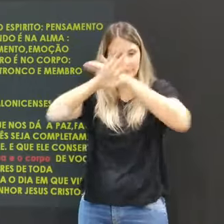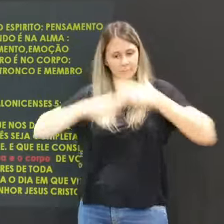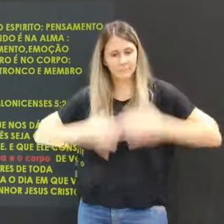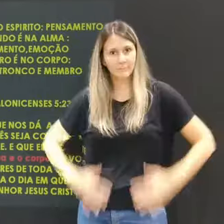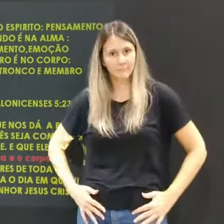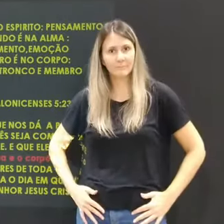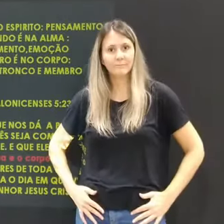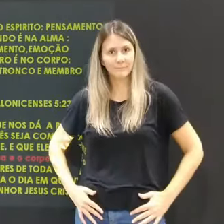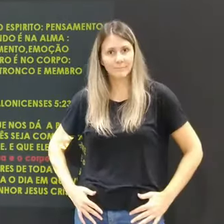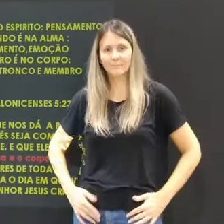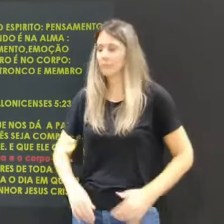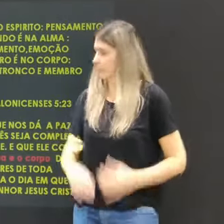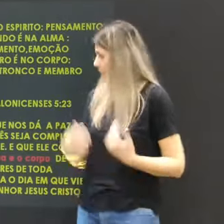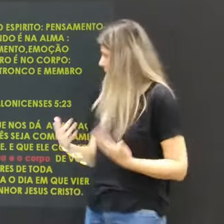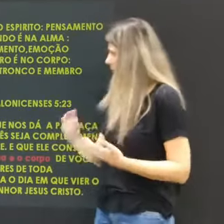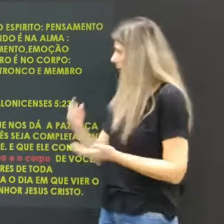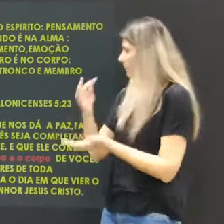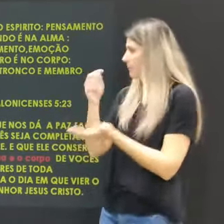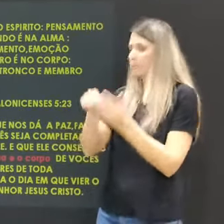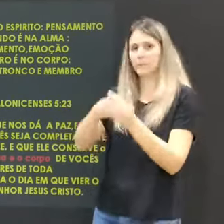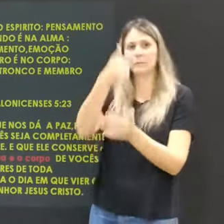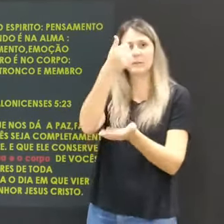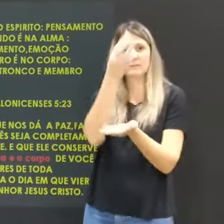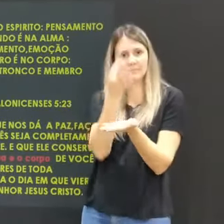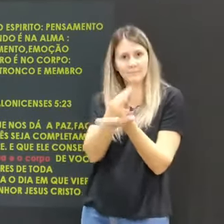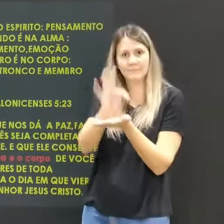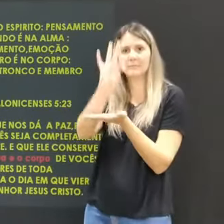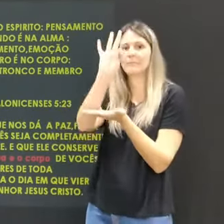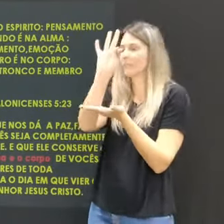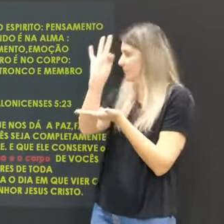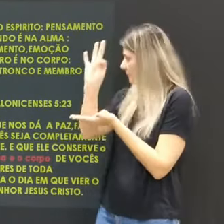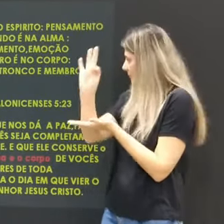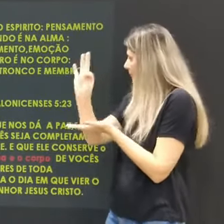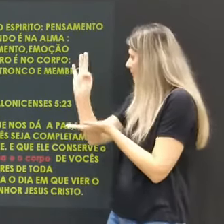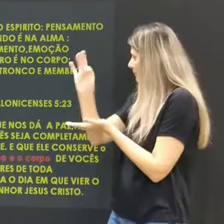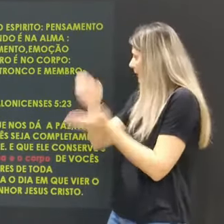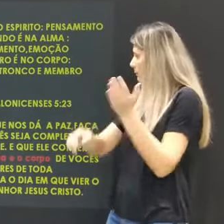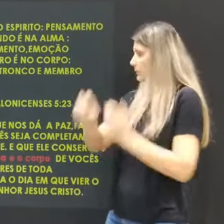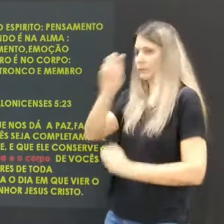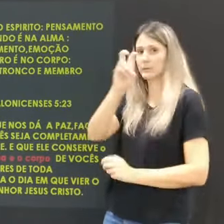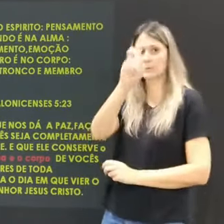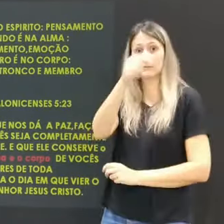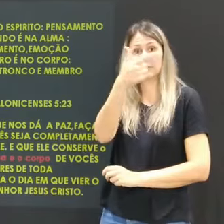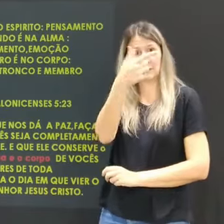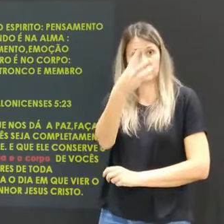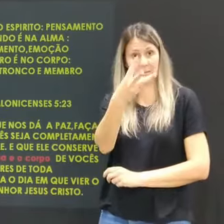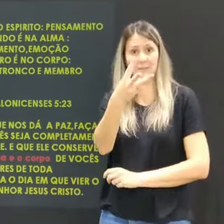o tronco e os membros, né? É a composição de nós. Esse texto de Tessalonicenses que a Gisele leu agora,